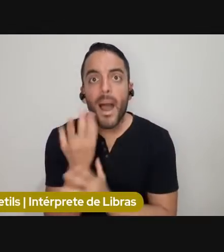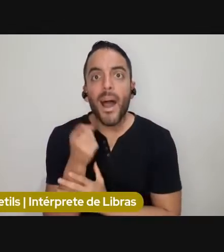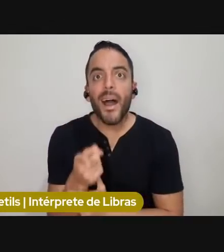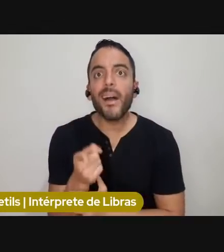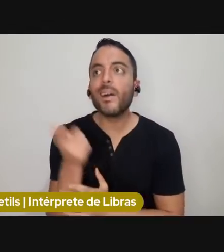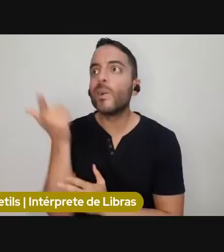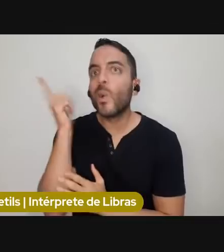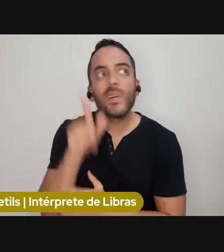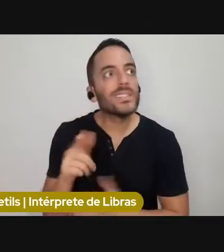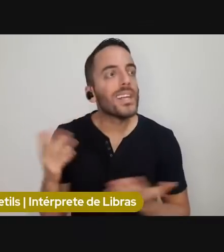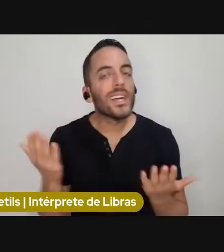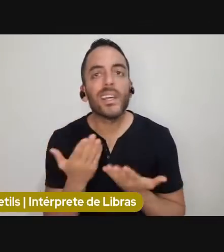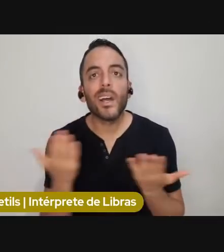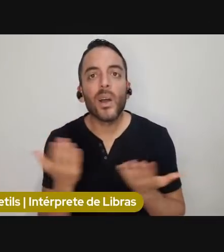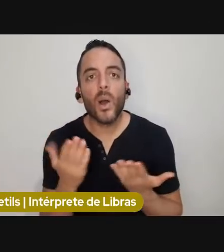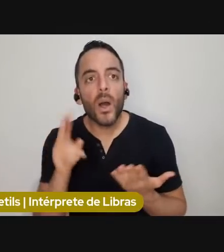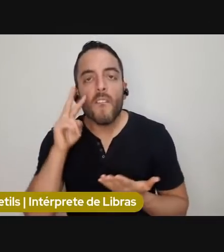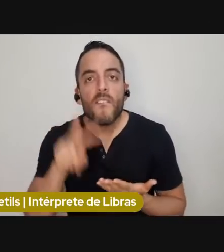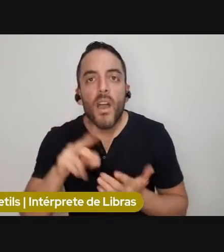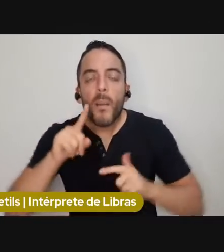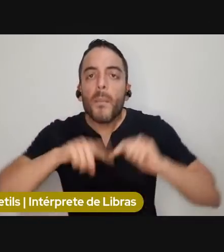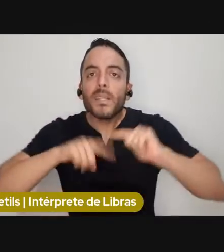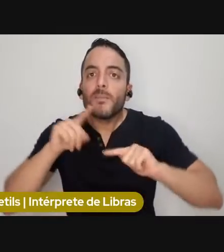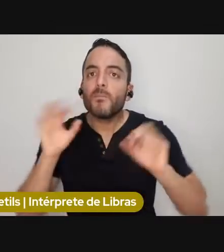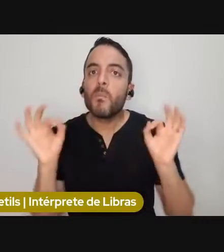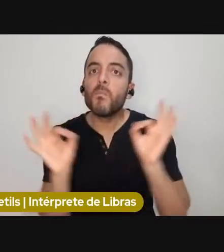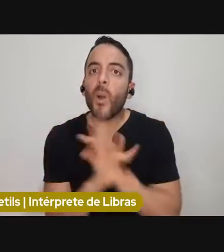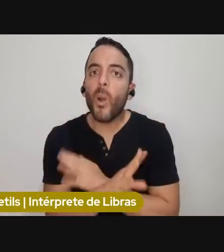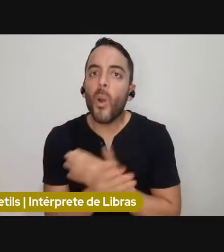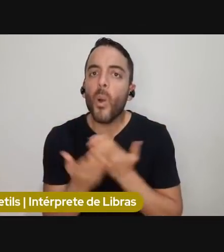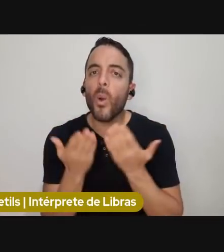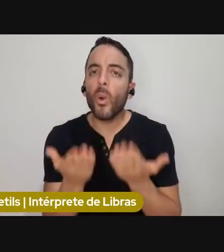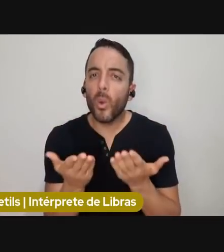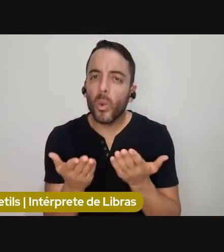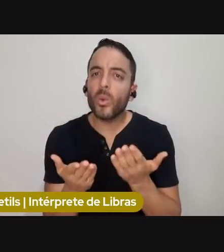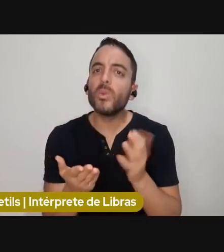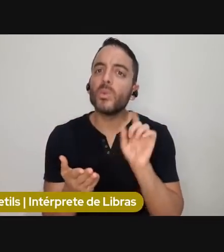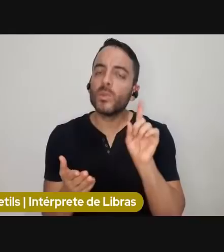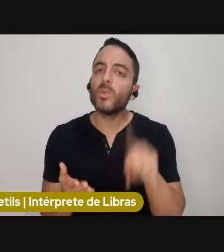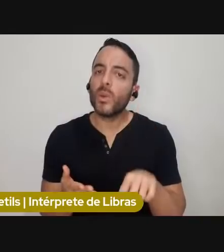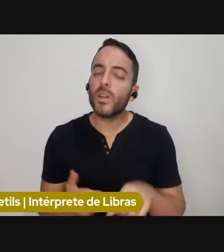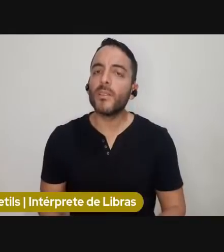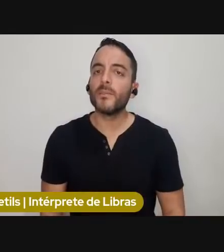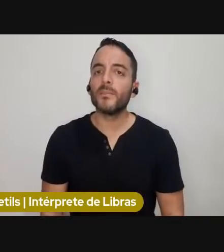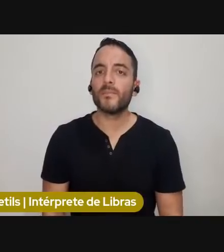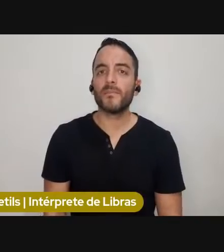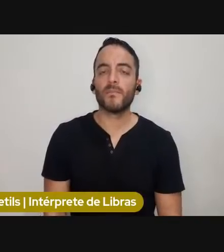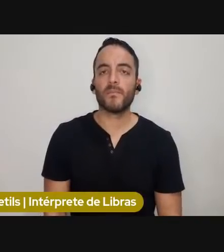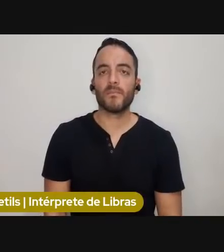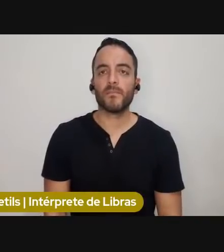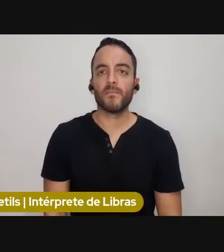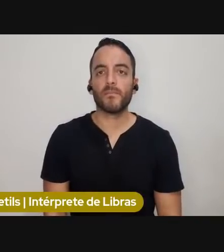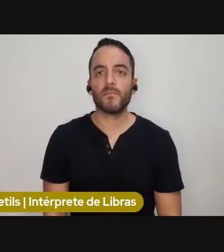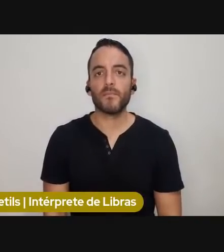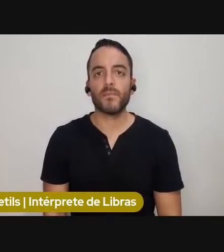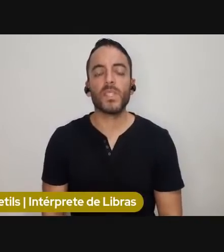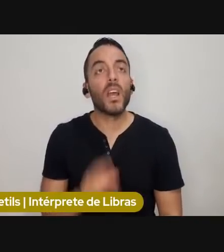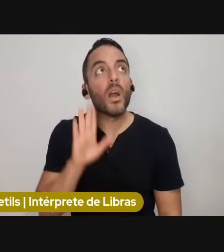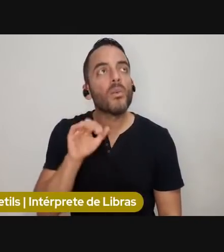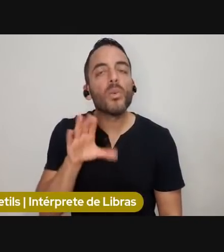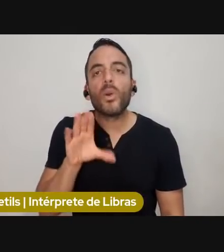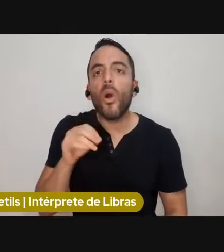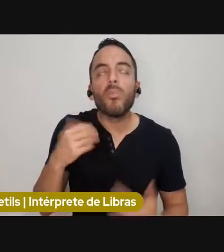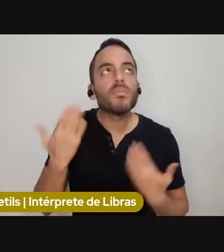como é que a gente conseguia fazer com que aquelas coisas existissem. E logo